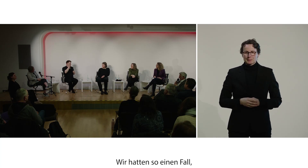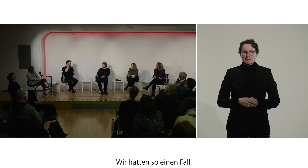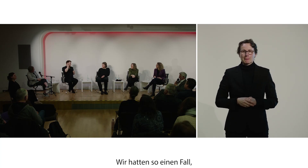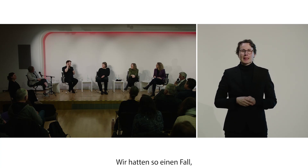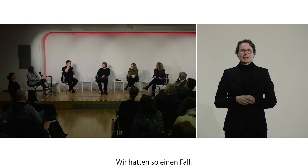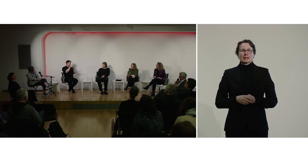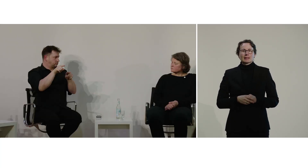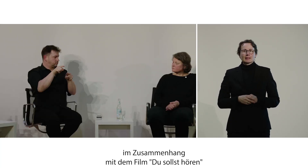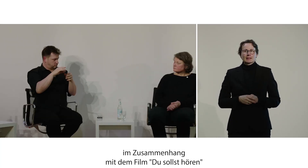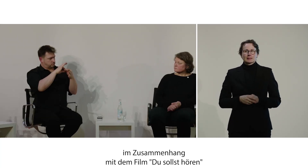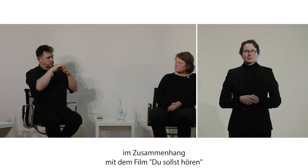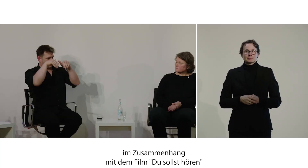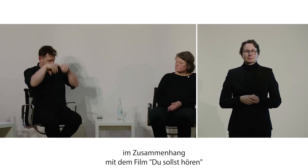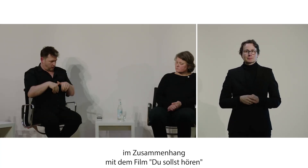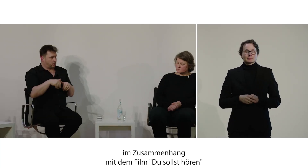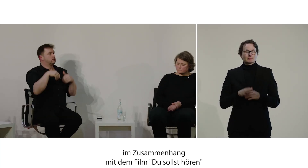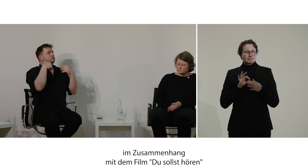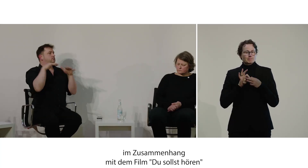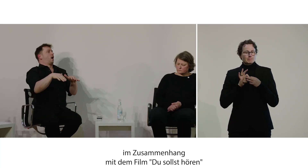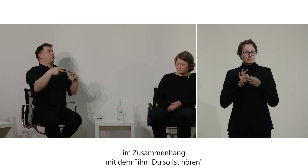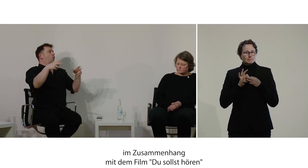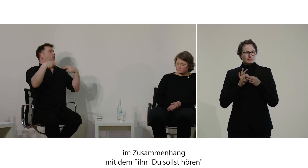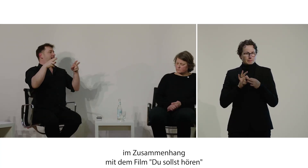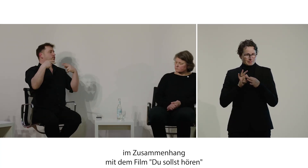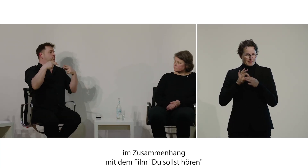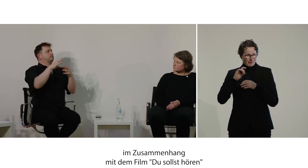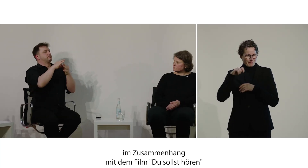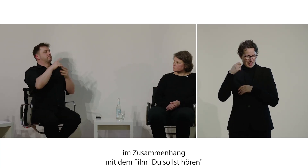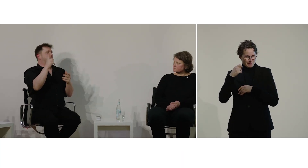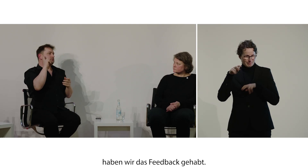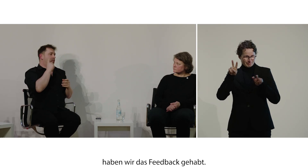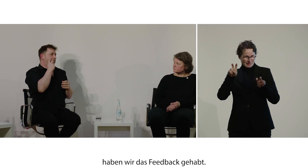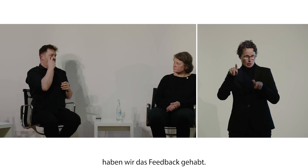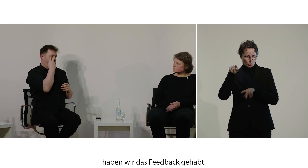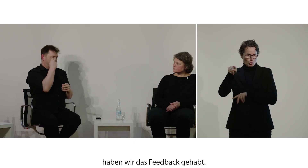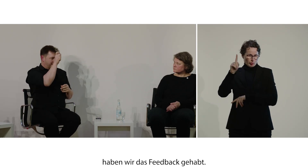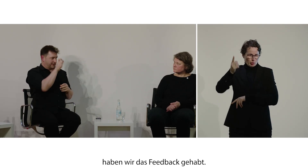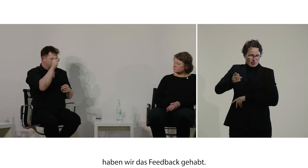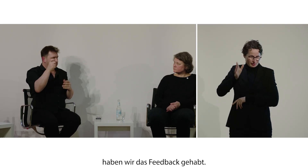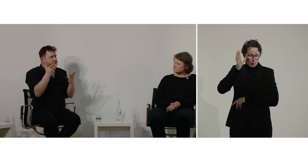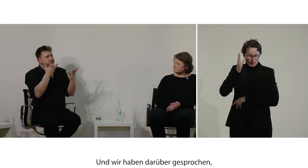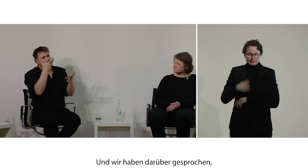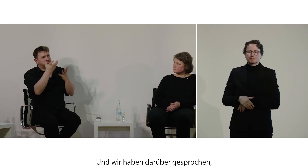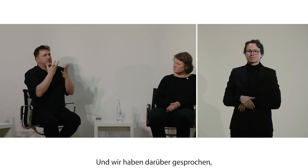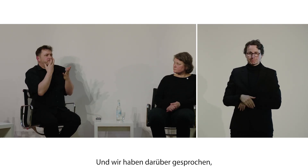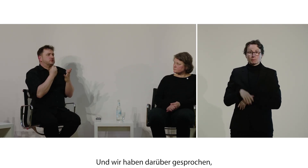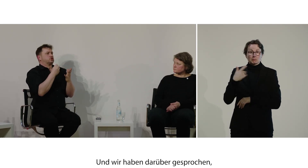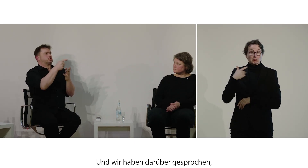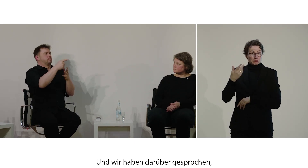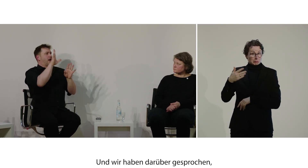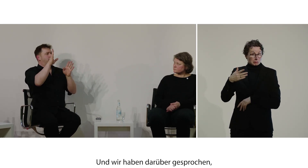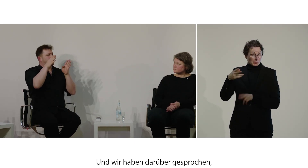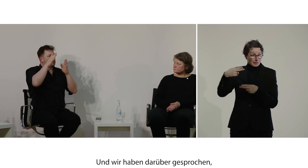Wir hatten so einen Fall in dem Zusammenhang mit dem Film, Du sollst hören und das Feedback gehabt. Und wir haben